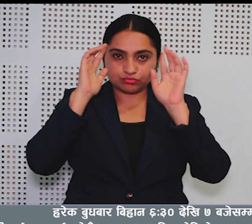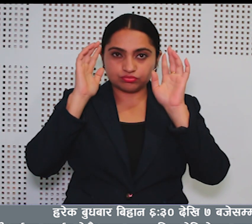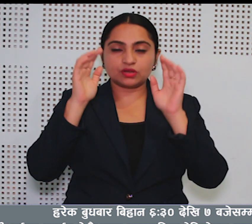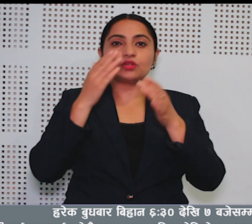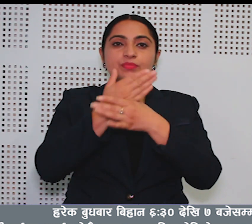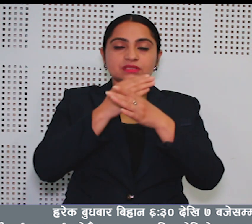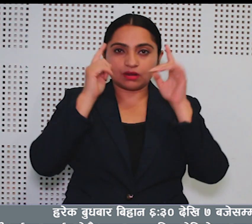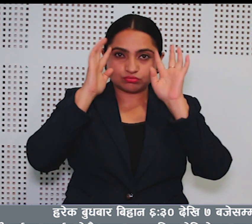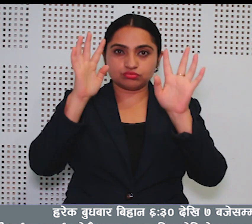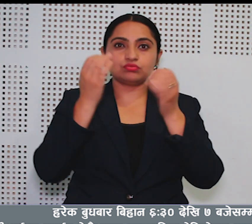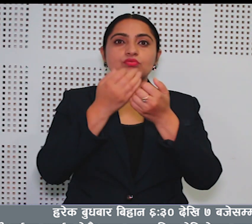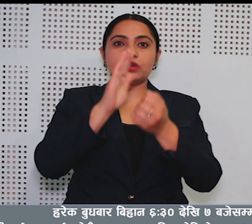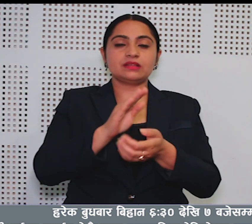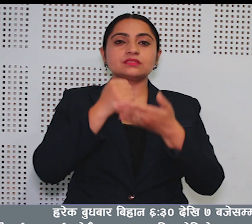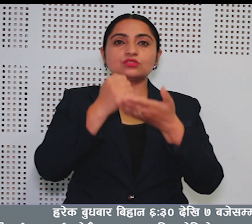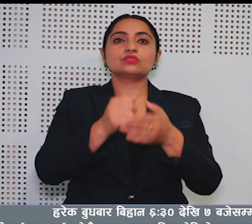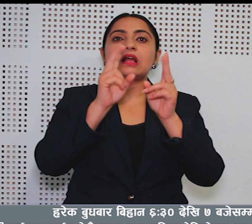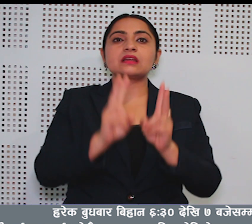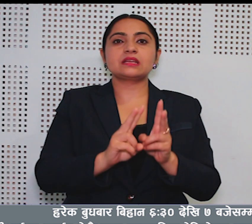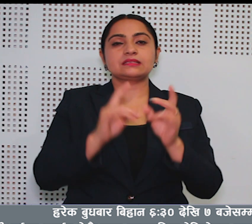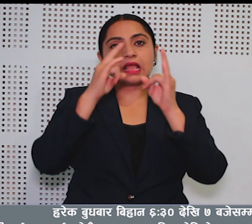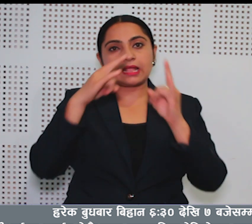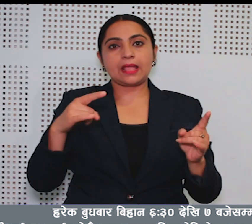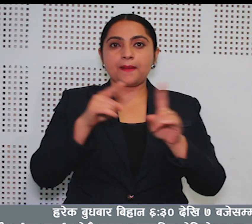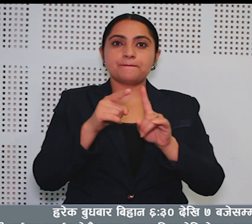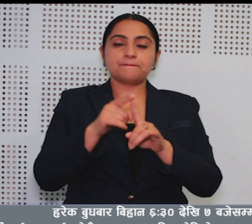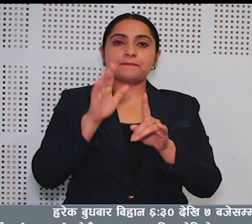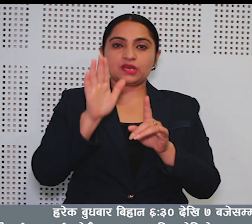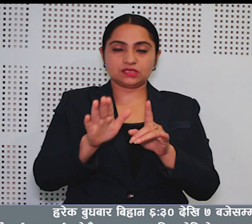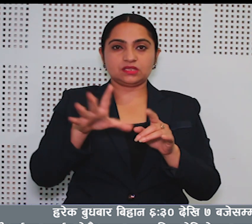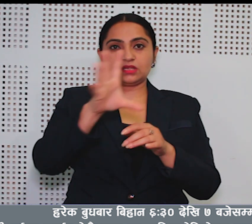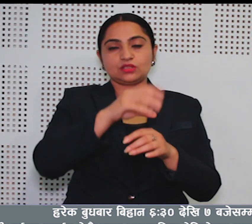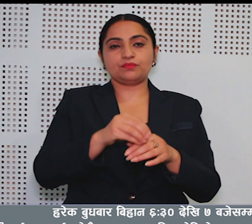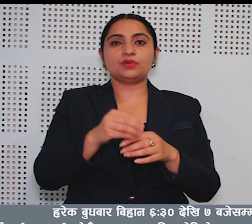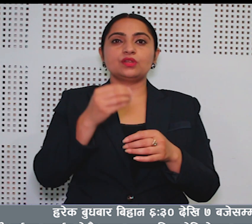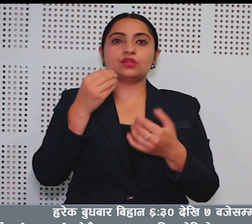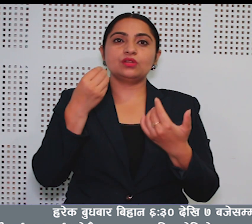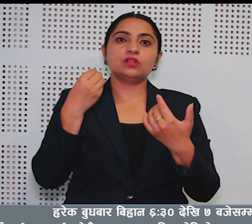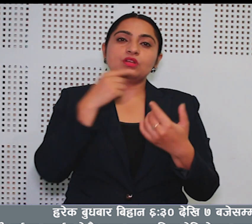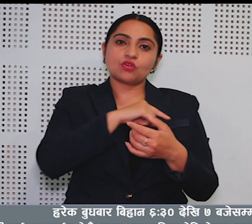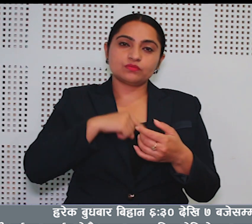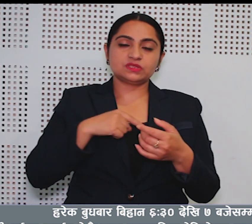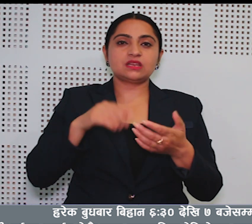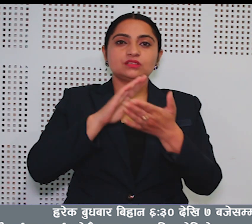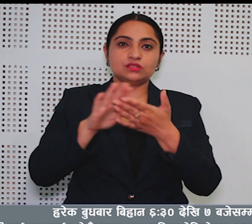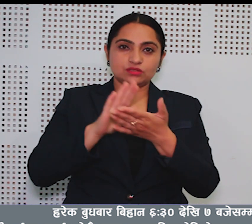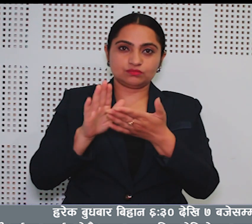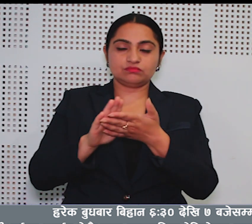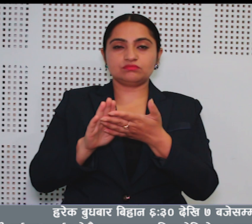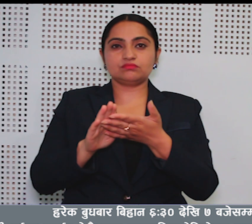हेल्प डेस्कको एउटा क्याम्प पनि छ। त्यहाँ सबै व्यवस्था डक्टर स्टाफ सरसफाइदेखि लिएर सबै म्यानेजमेन्ट गरेर राखेको छ हामी। महिलाहरूको